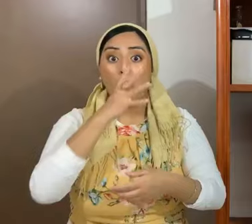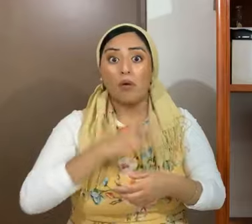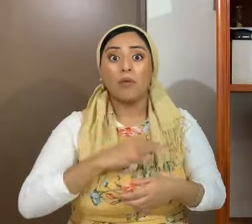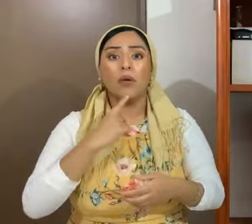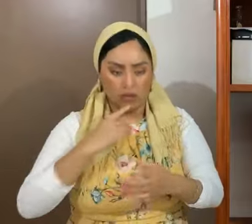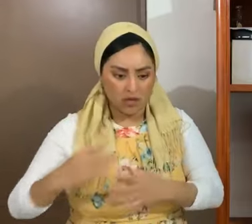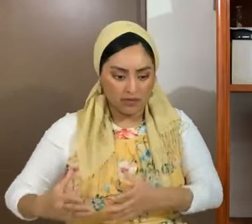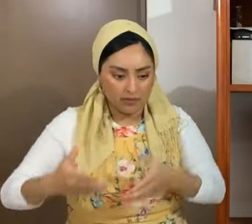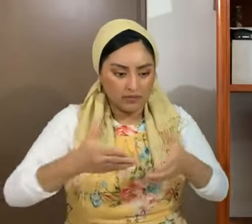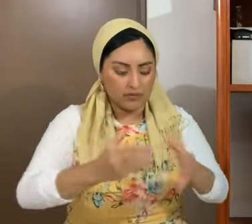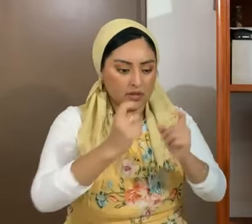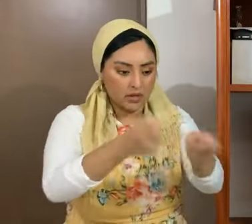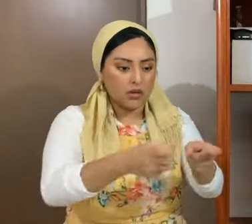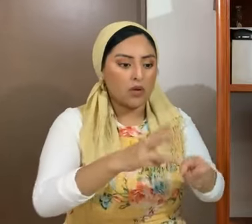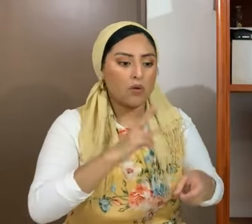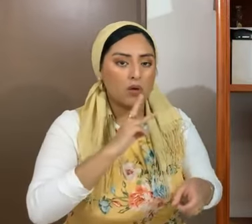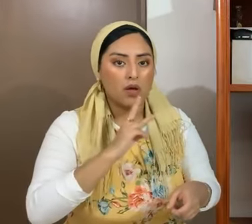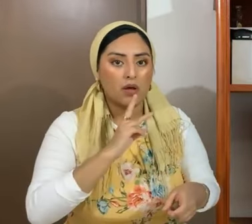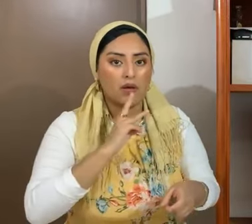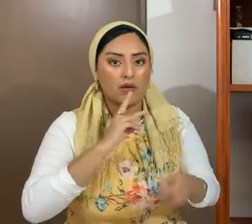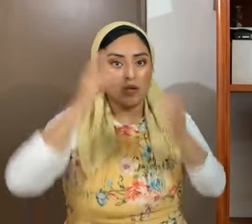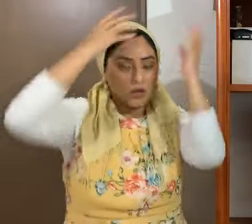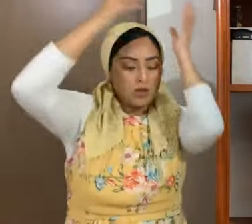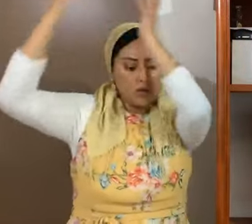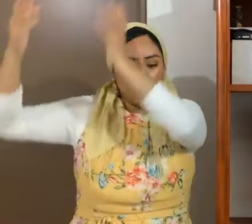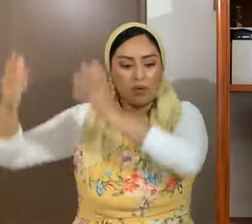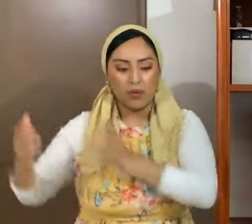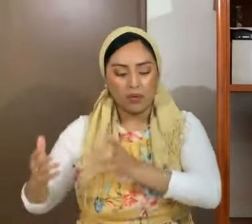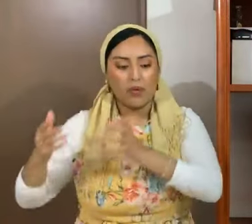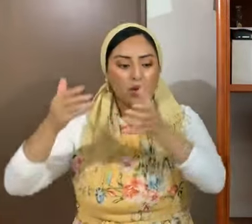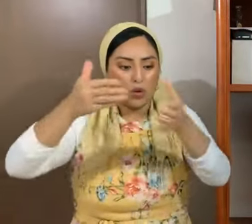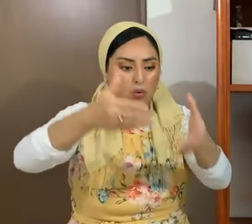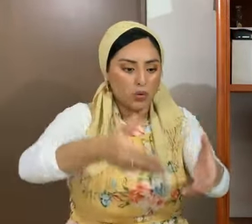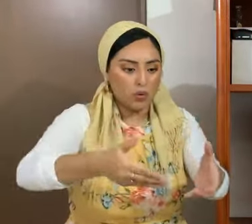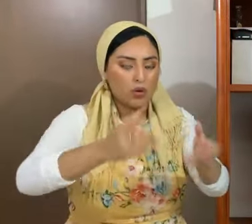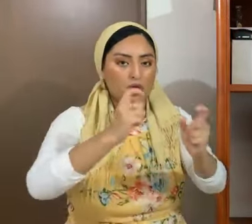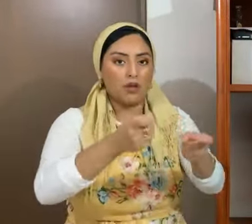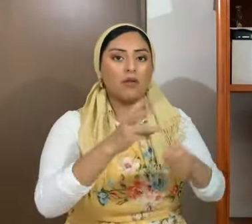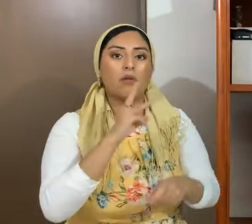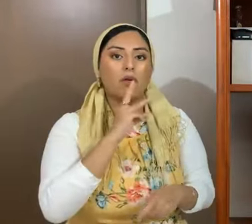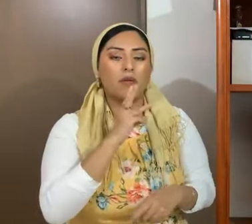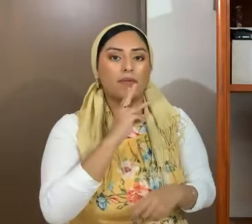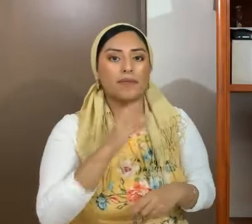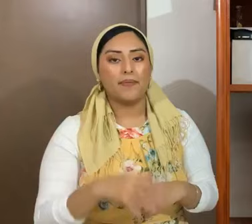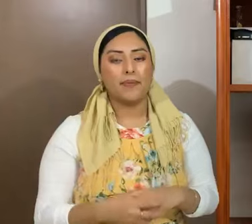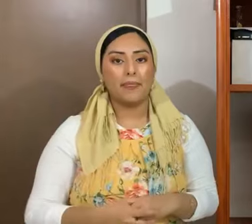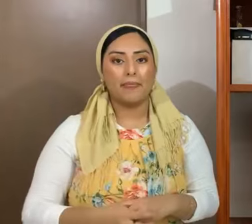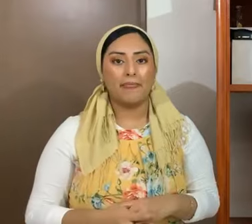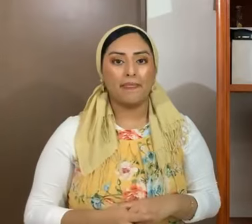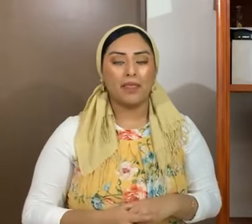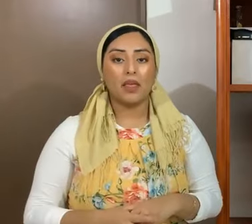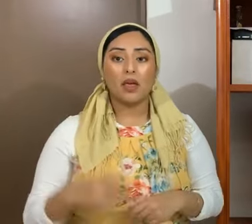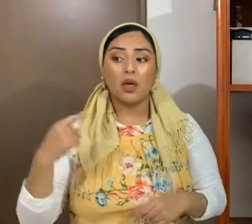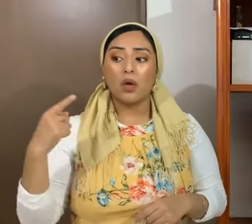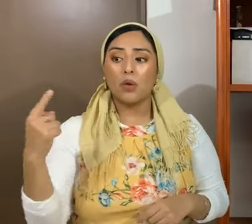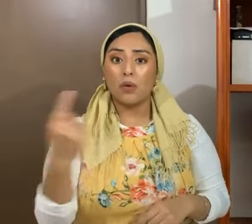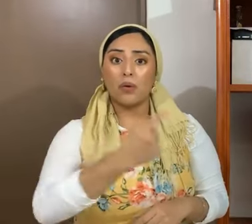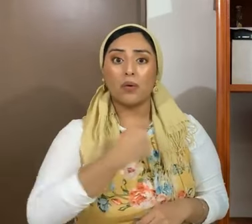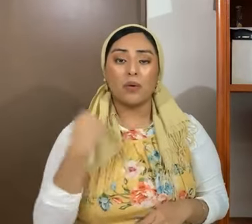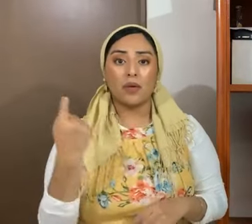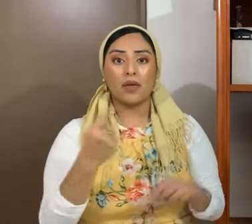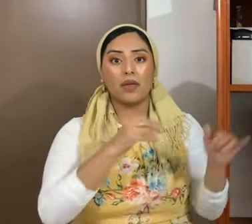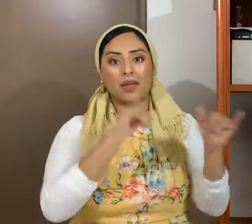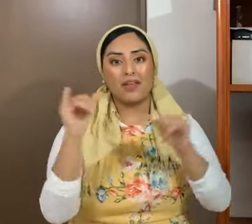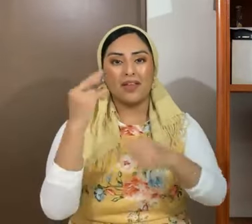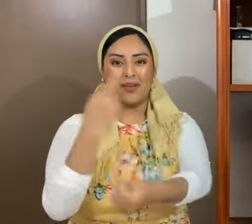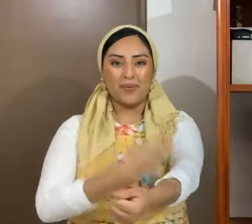respondió, bebe, señor mío. Le dio prisa a bajar su cántaro sobre su mano y le dio a beber. Nosotros como